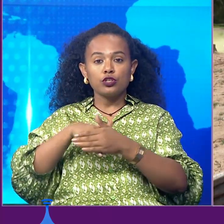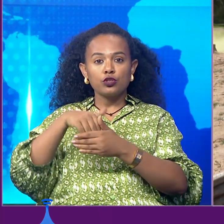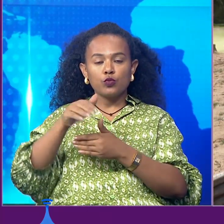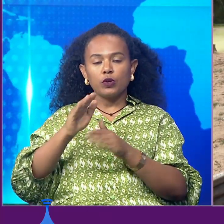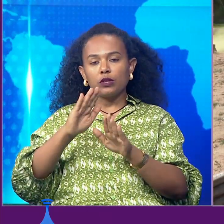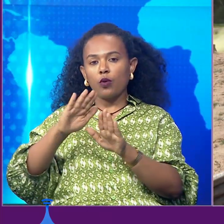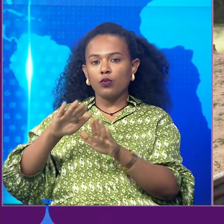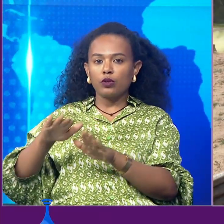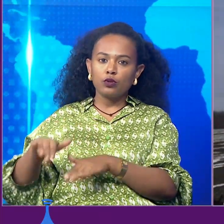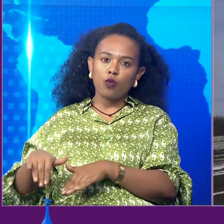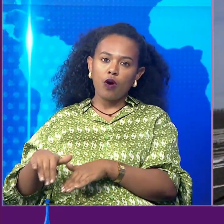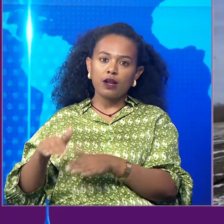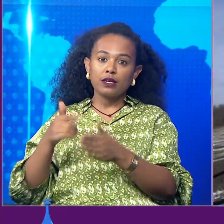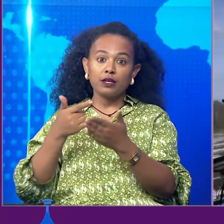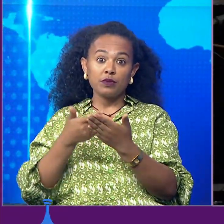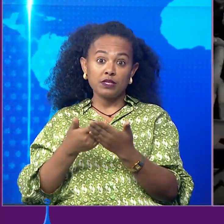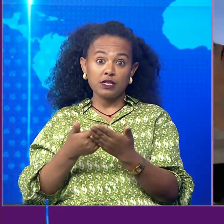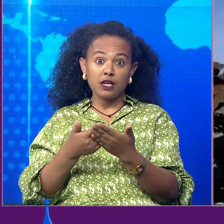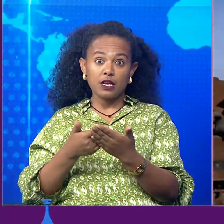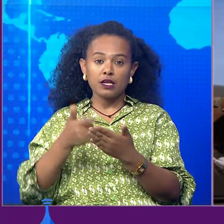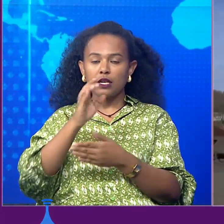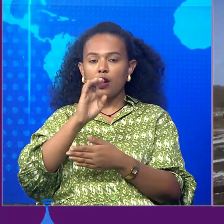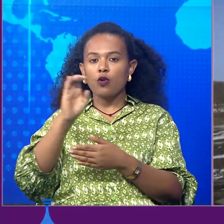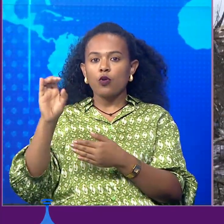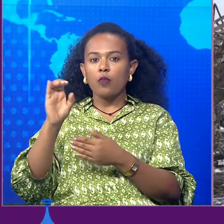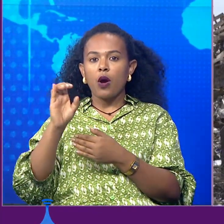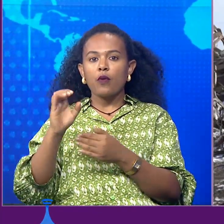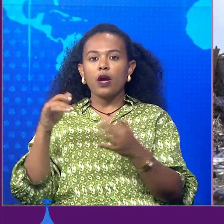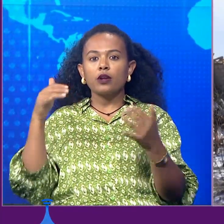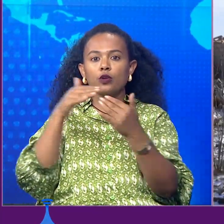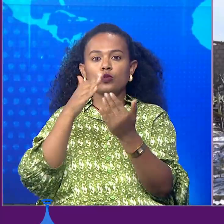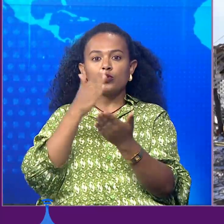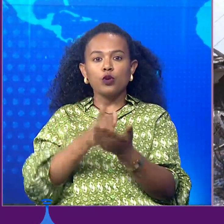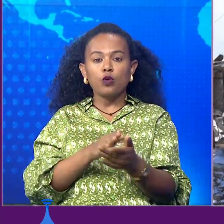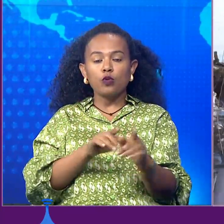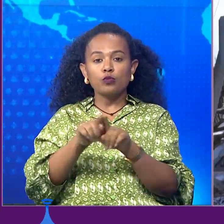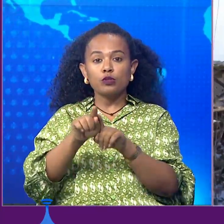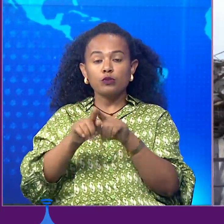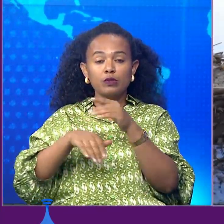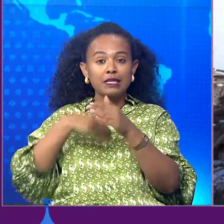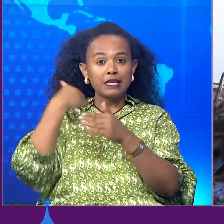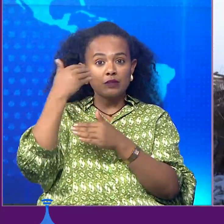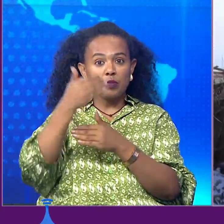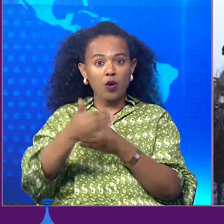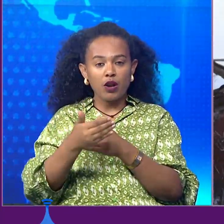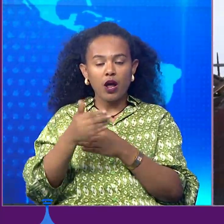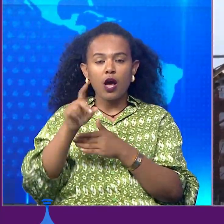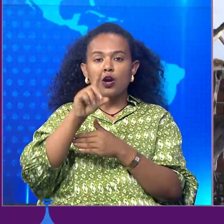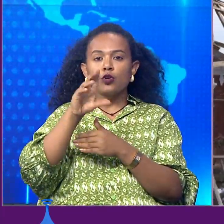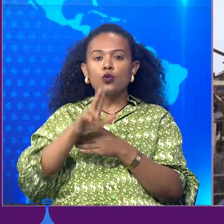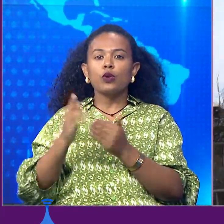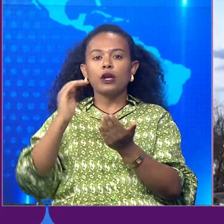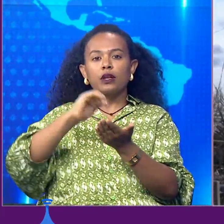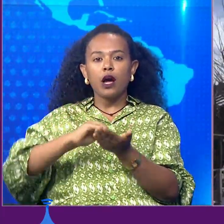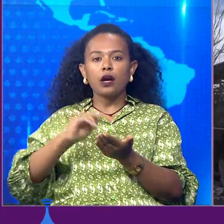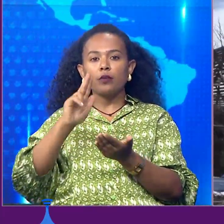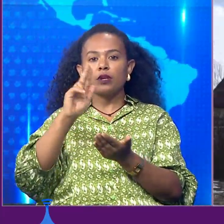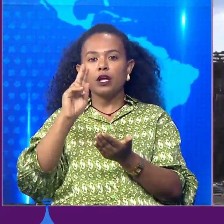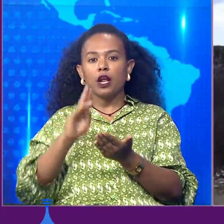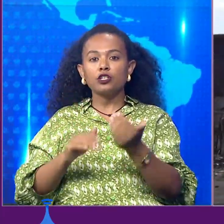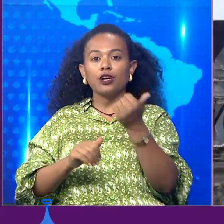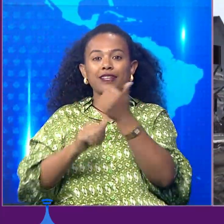ይተዋል። ይህ በእንዲህ እንዳለ ግን አውሮፓውያን ከተኩስ አቁሙ ስምምነት በኋላ ዩክሬን ዳግም ለራሽያ